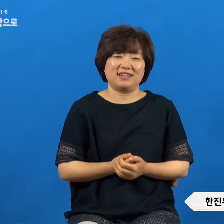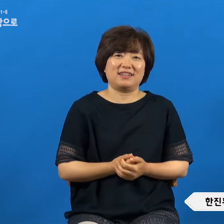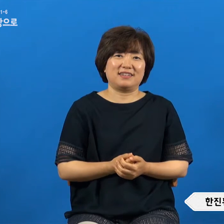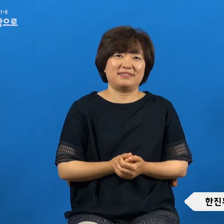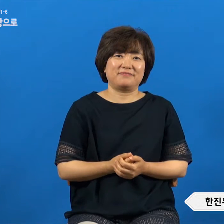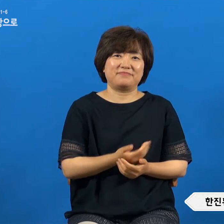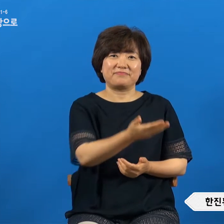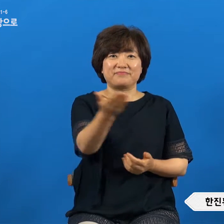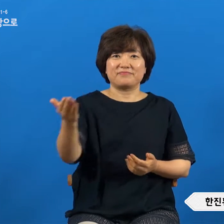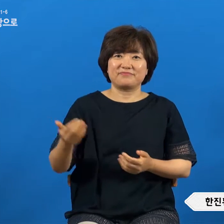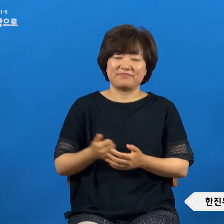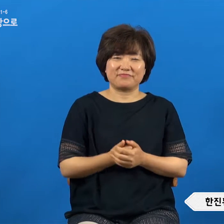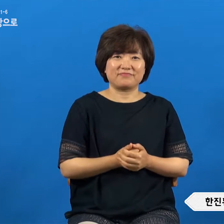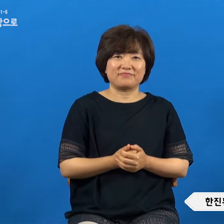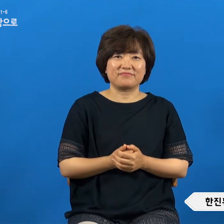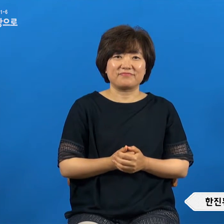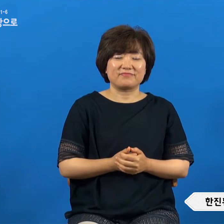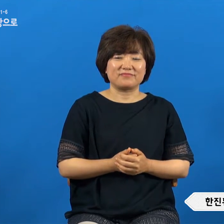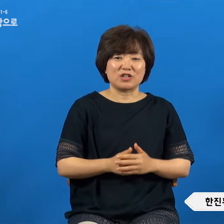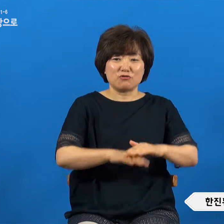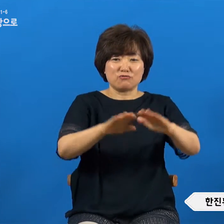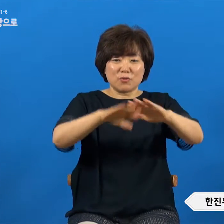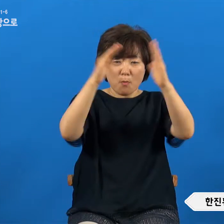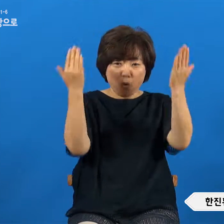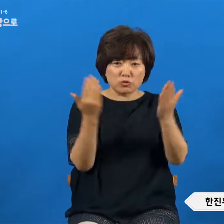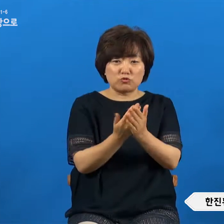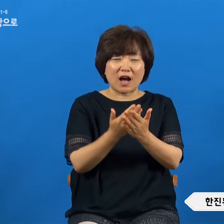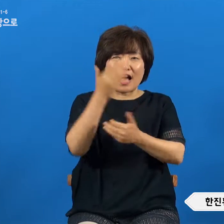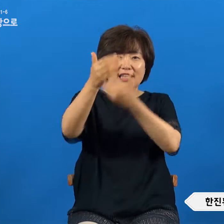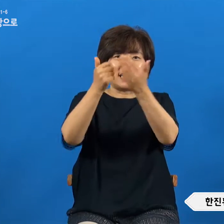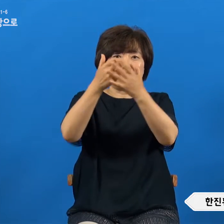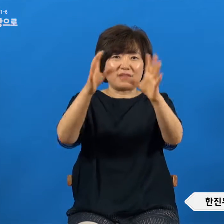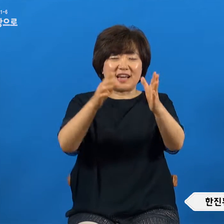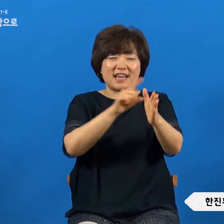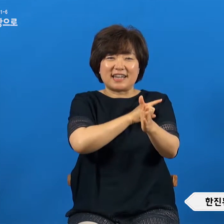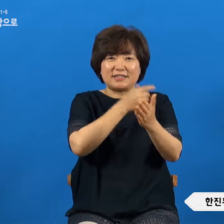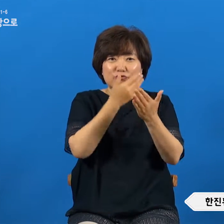여러분, 우리 모두가 하나님 나라의 최전방에 설 수 있기를 바랍니다.